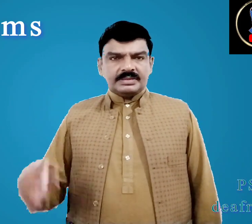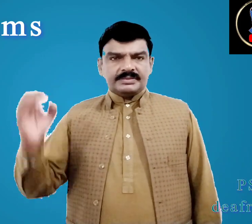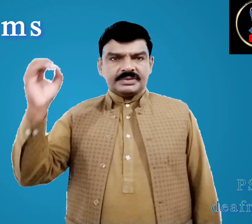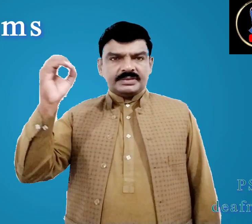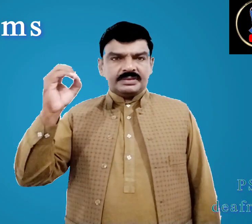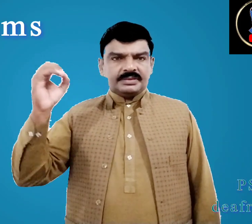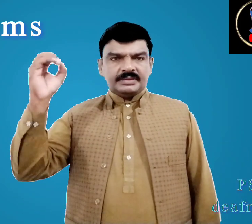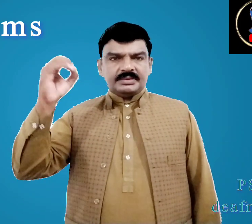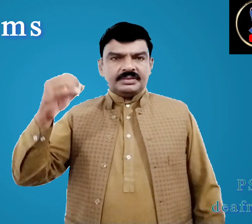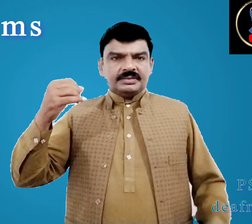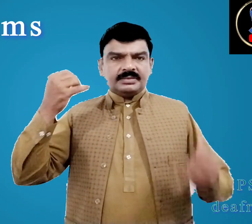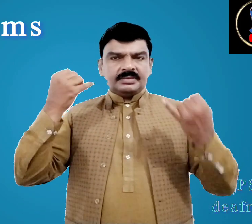ऑर्गेनिजम्स,